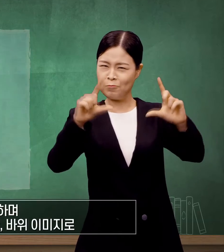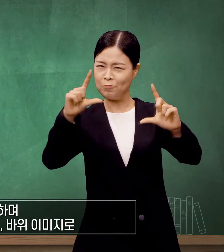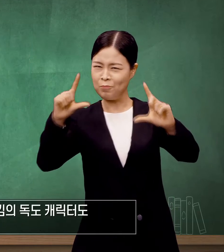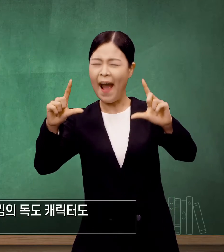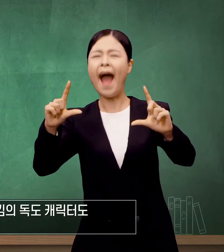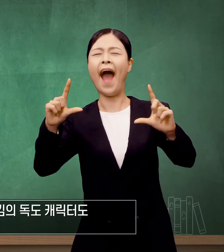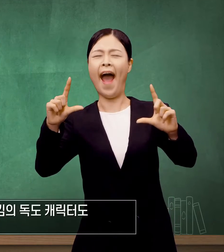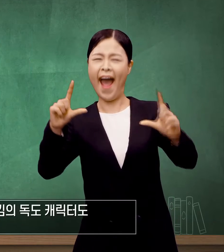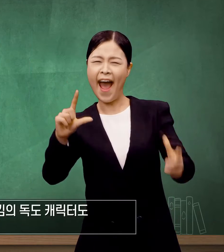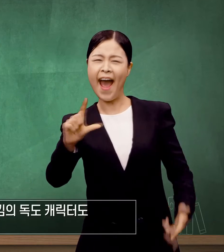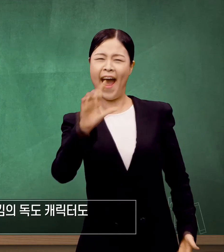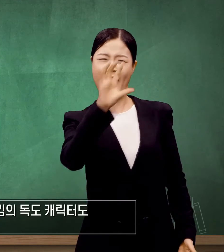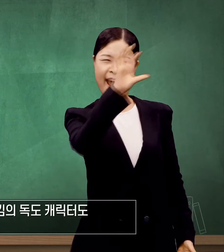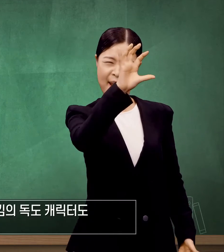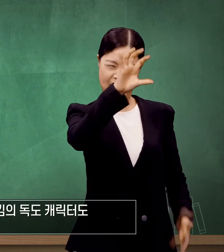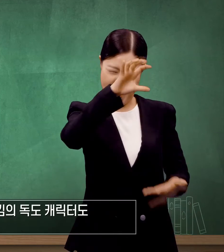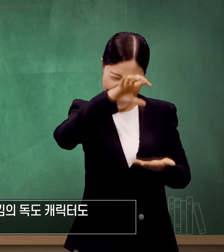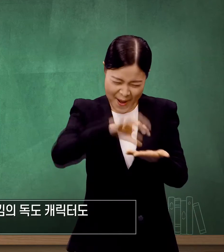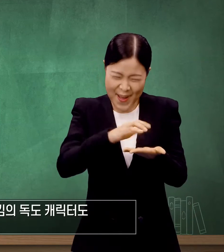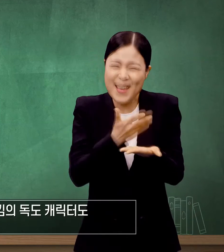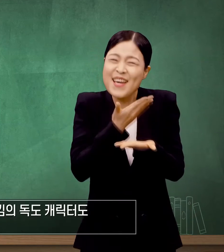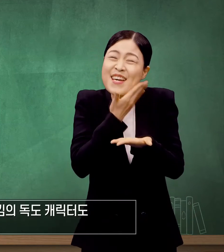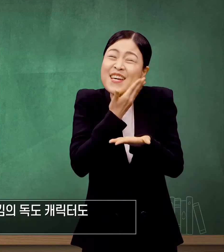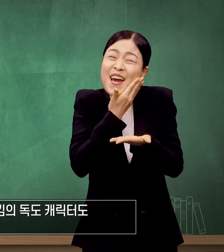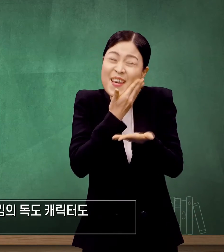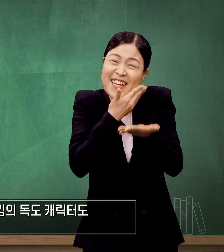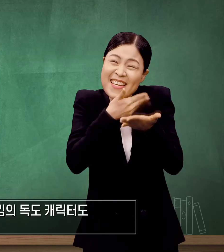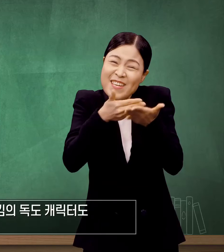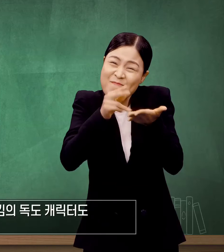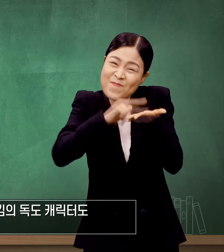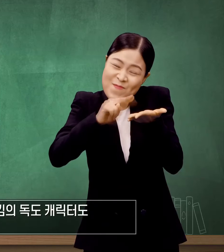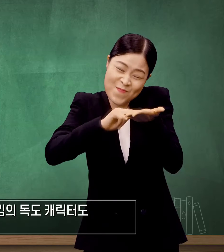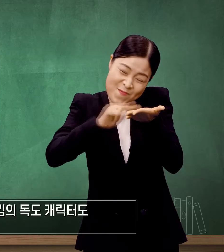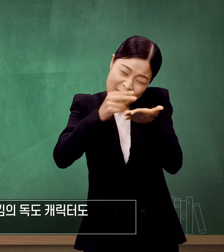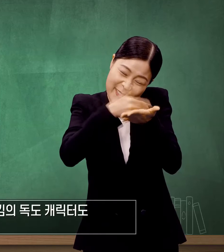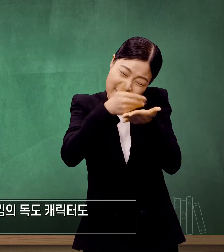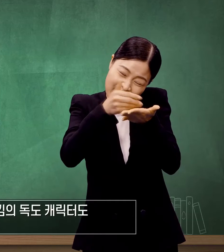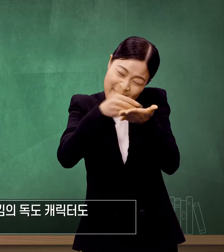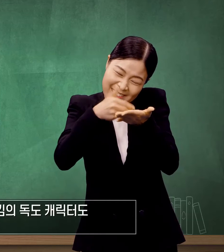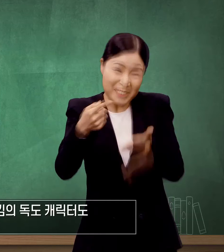친숙하고 귀여운 느낌의 독도 캐릭터도 만들어 봅시다